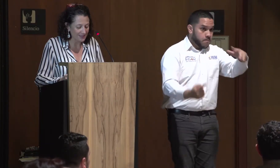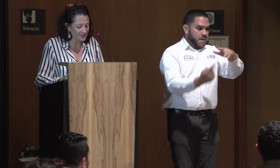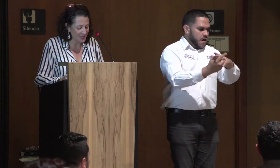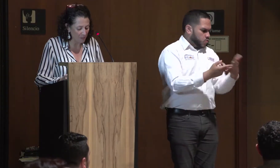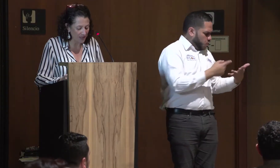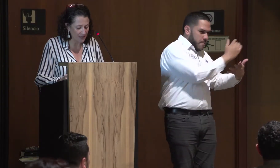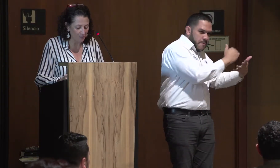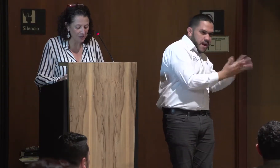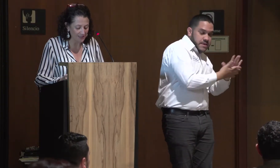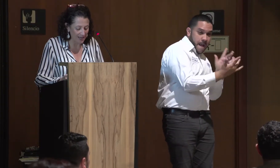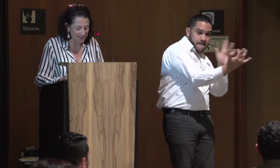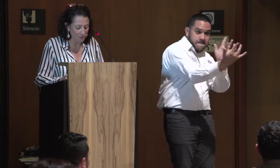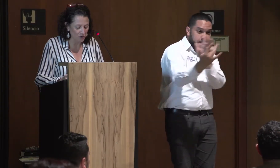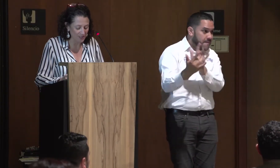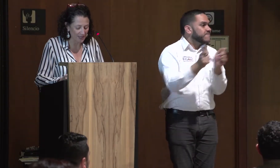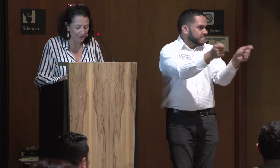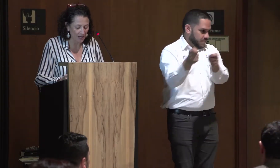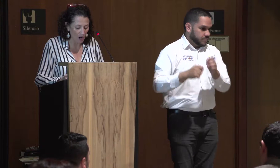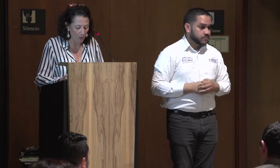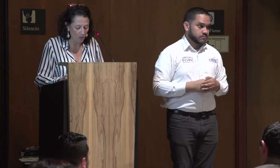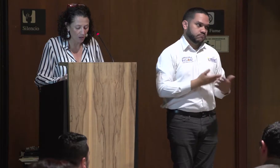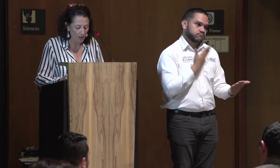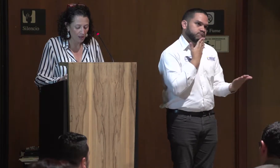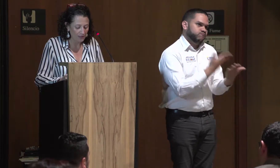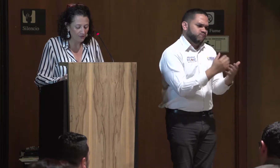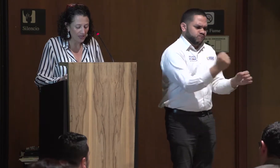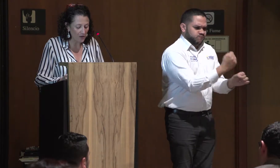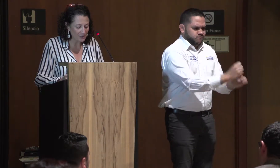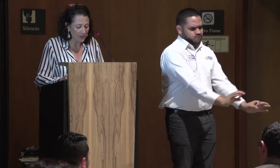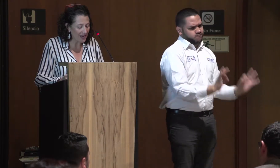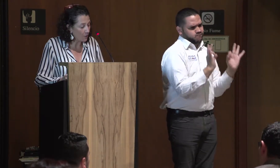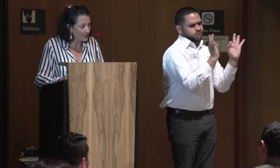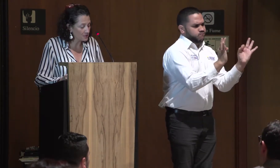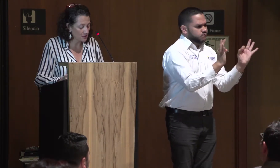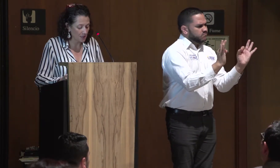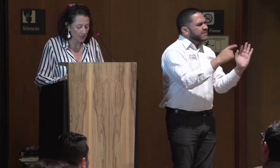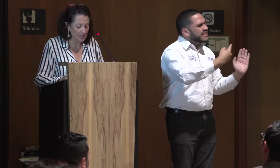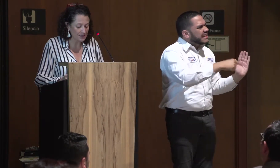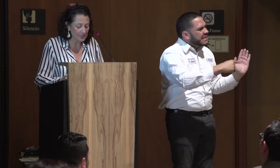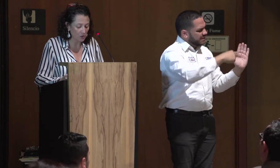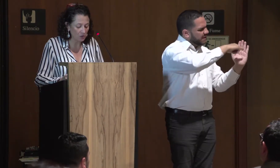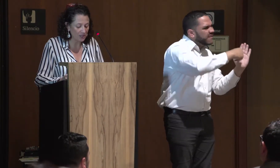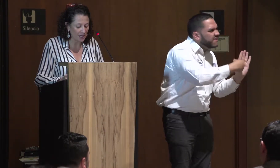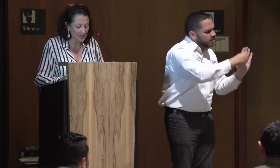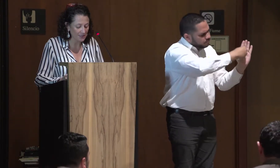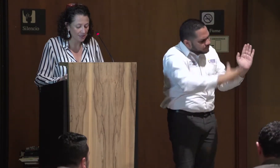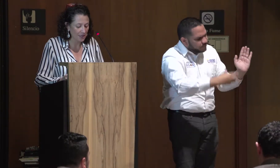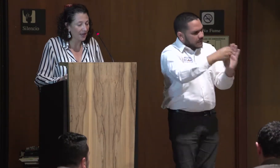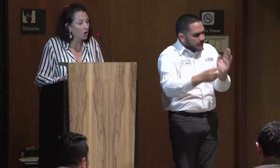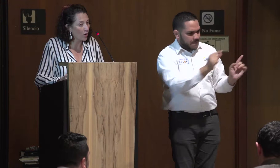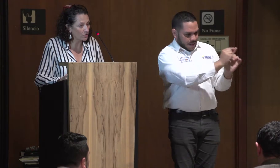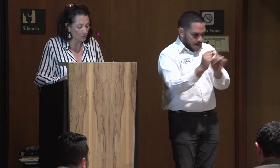a quienes siempre daremos las gracias por su excelente trabajo, definieron las palabras y decidieron